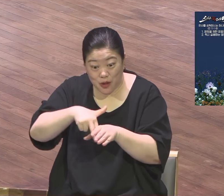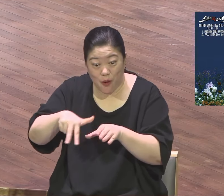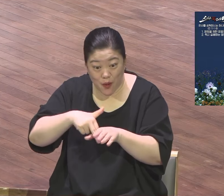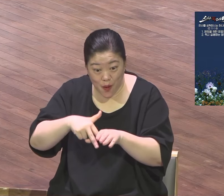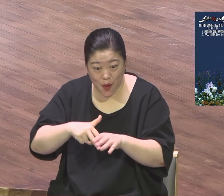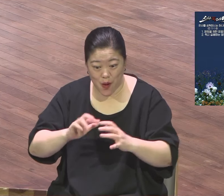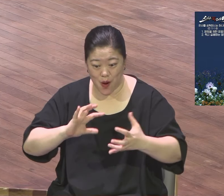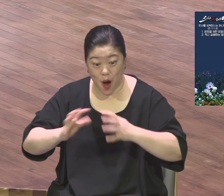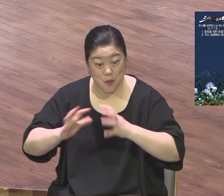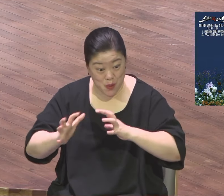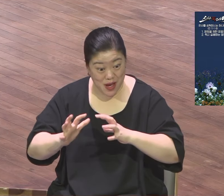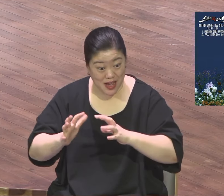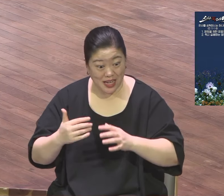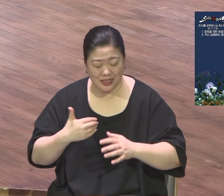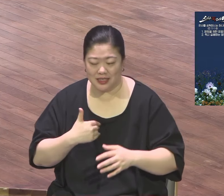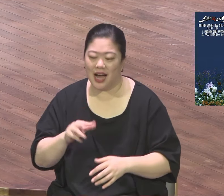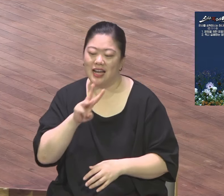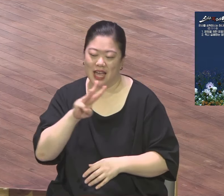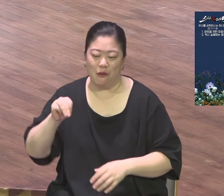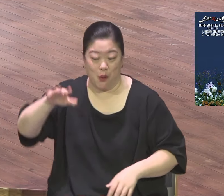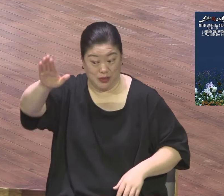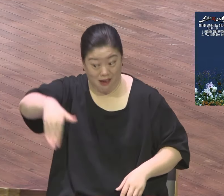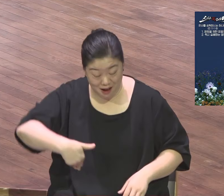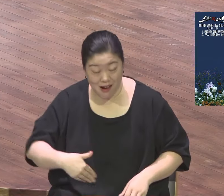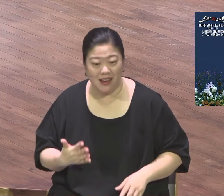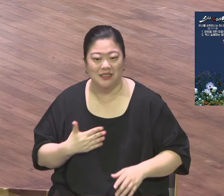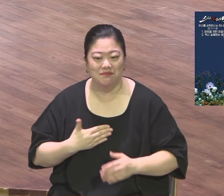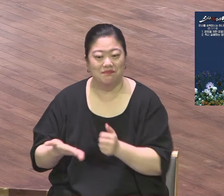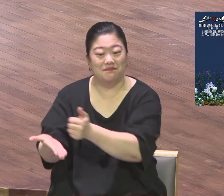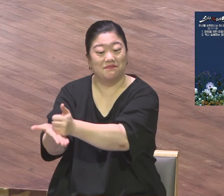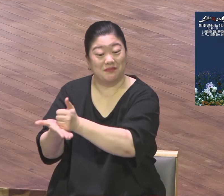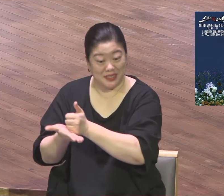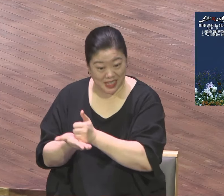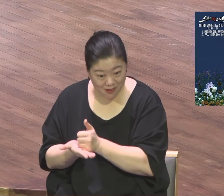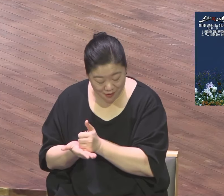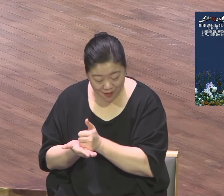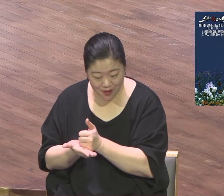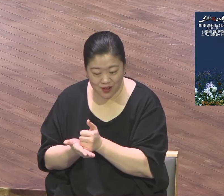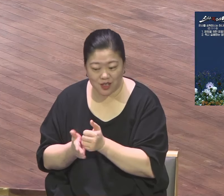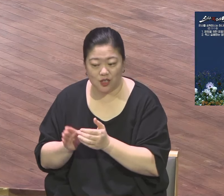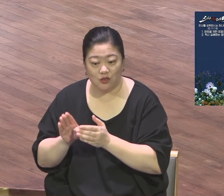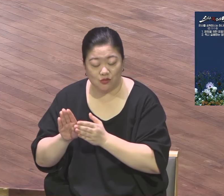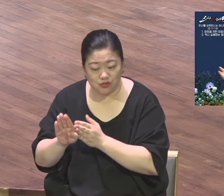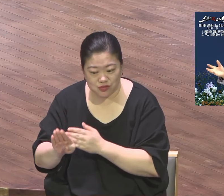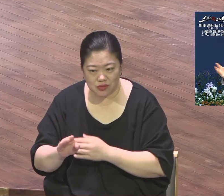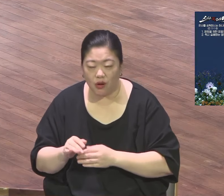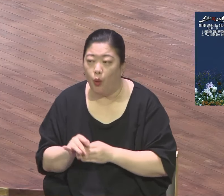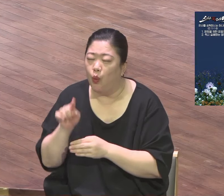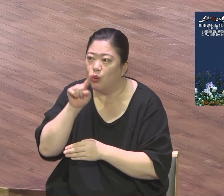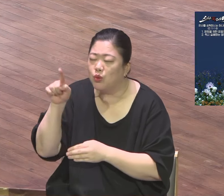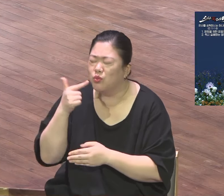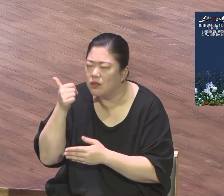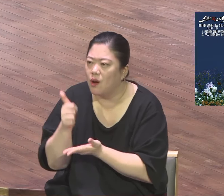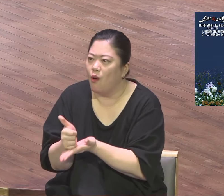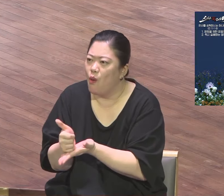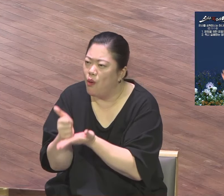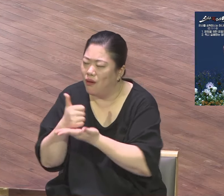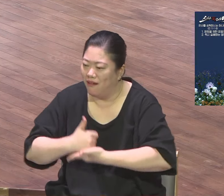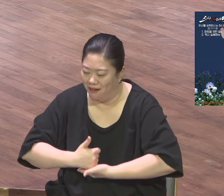자랑하죠. 우리 교회는 내가 38년 목회하면서 질문 받은 적도 없다. 수백억씩 예기산 통과되면서